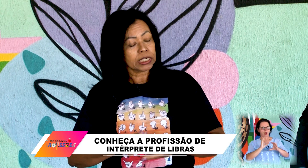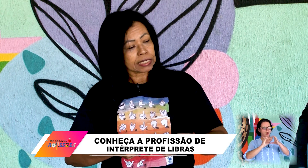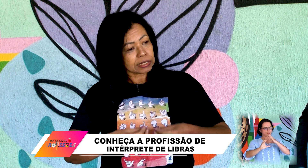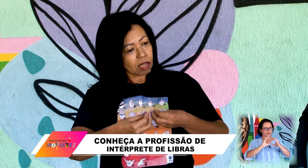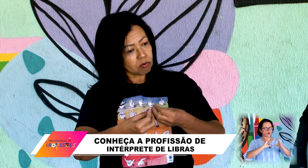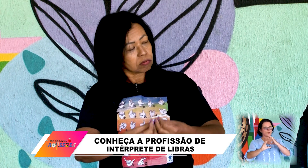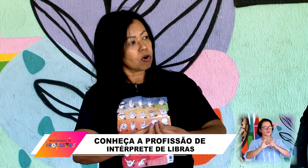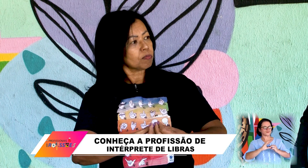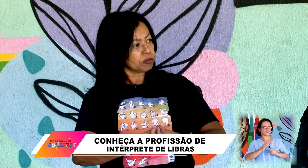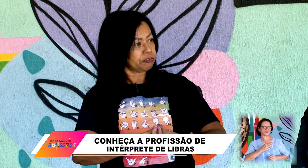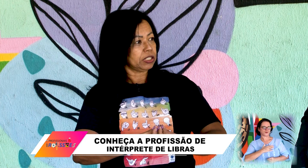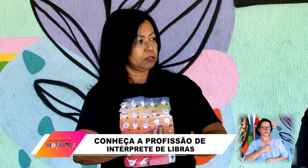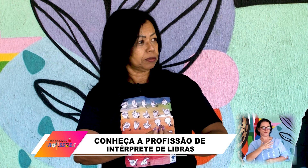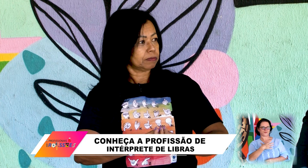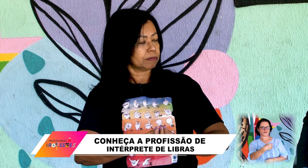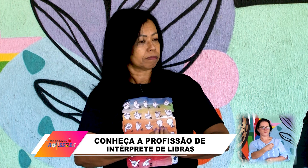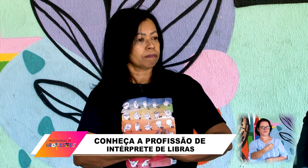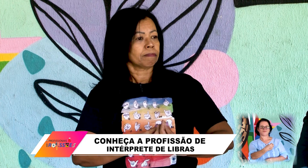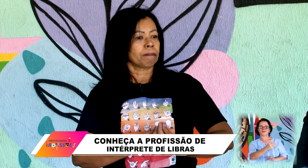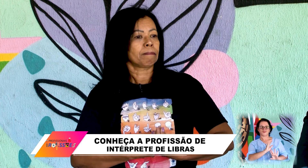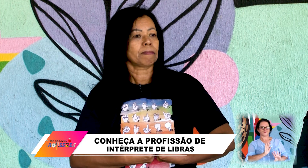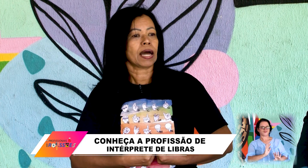na comunicação com o meu filho.